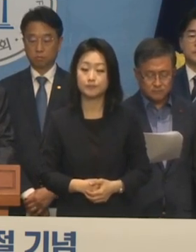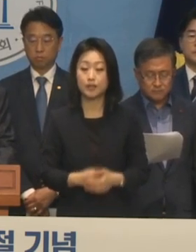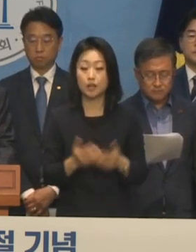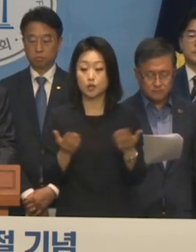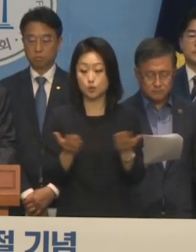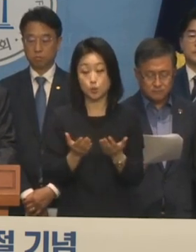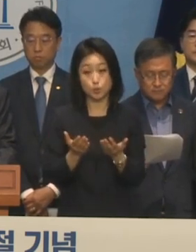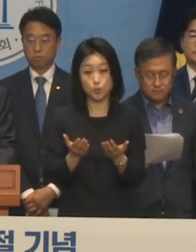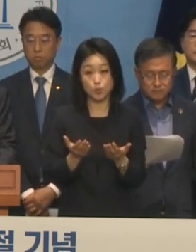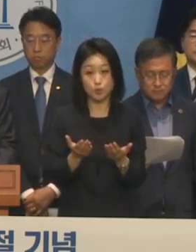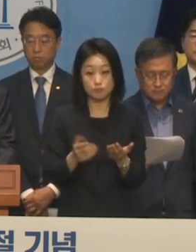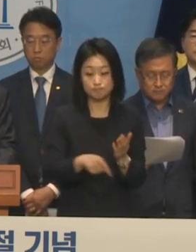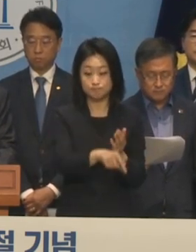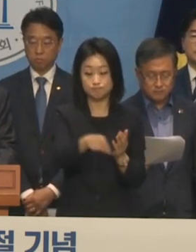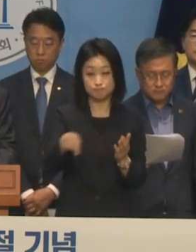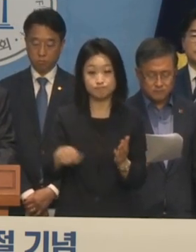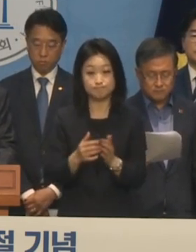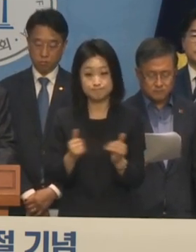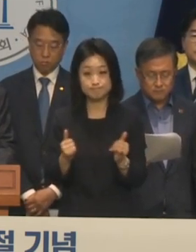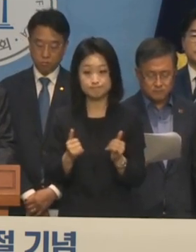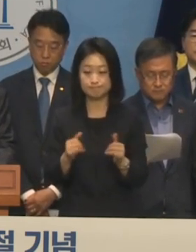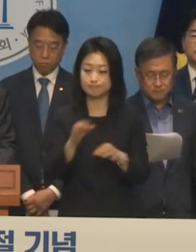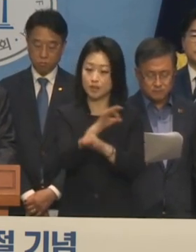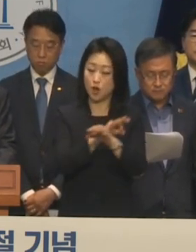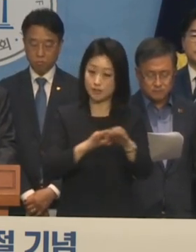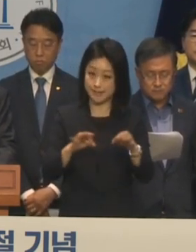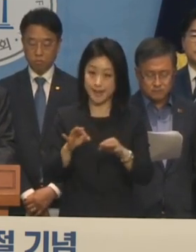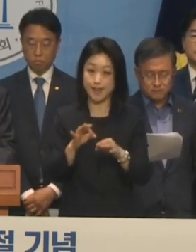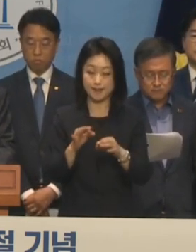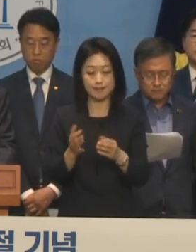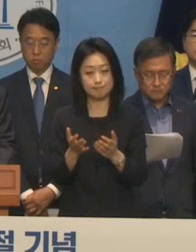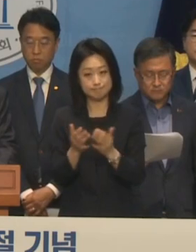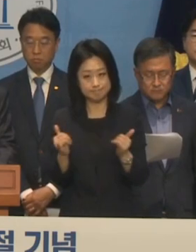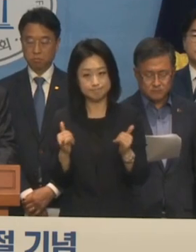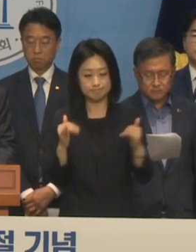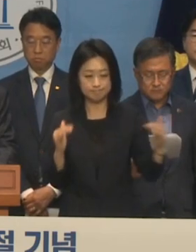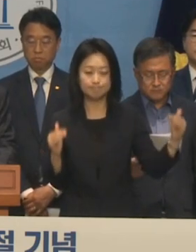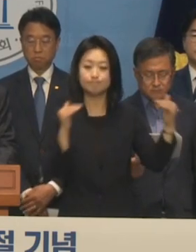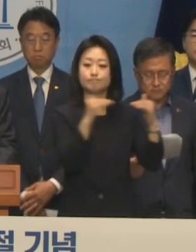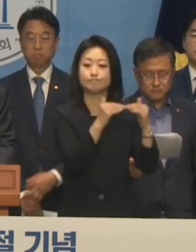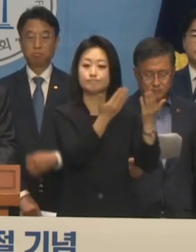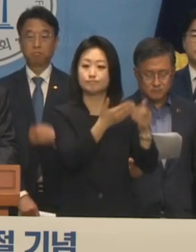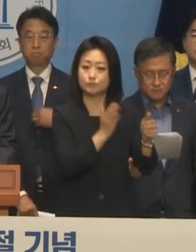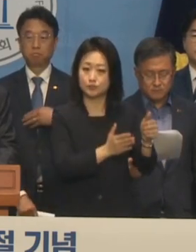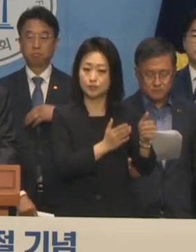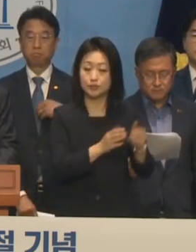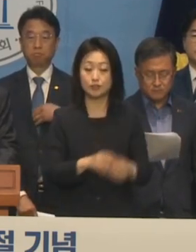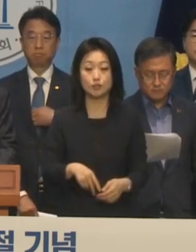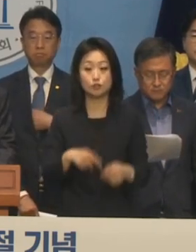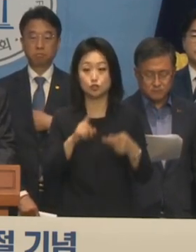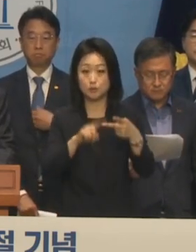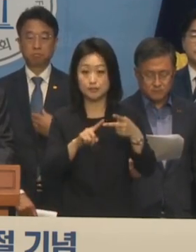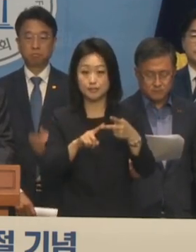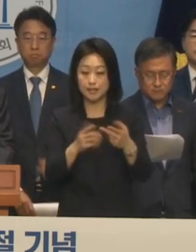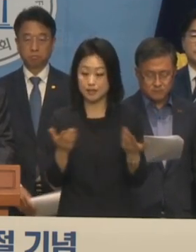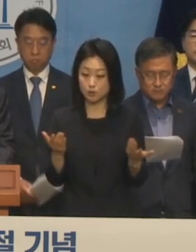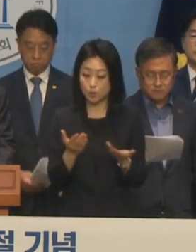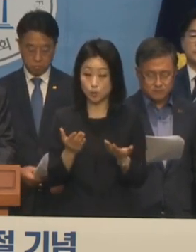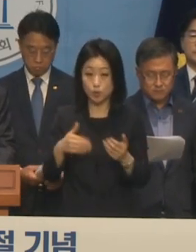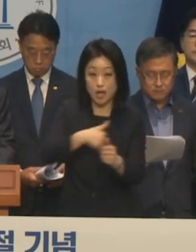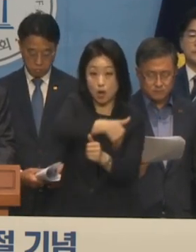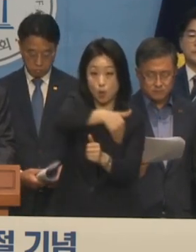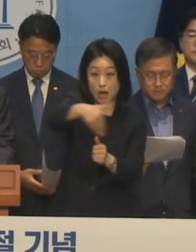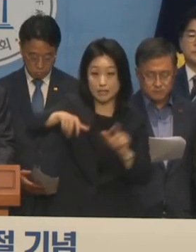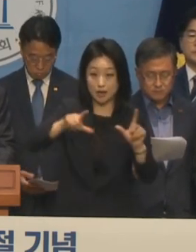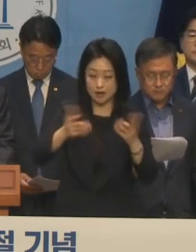노동계를 우리 경제의 한 축, 정당한 파트너로 인정해야 합니다. 둘째, 지속가능한 노동 환경을 보장해야